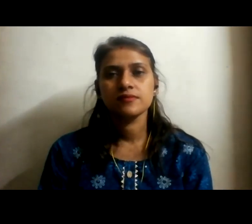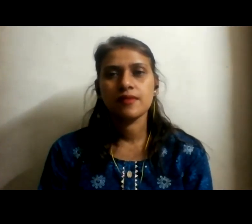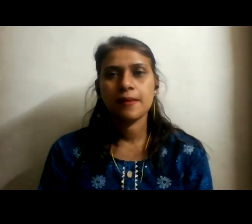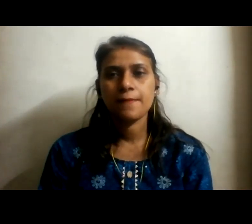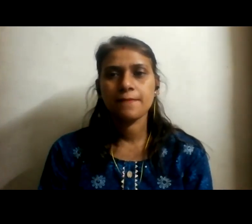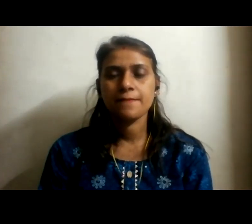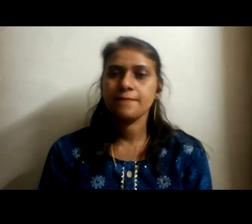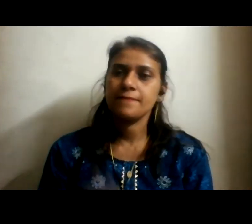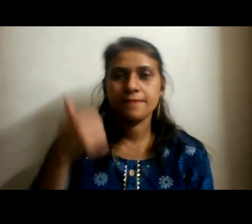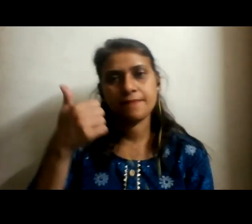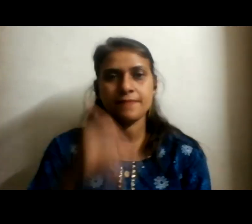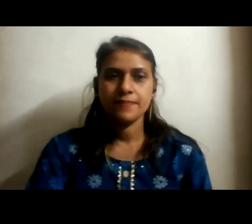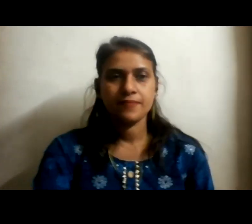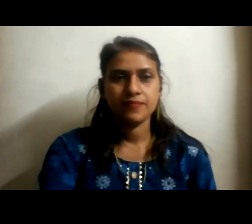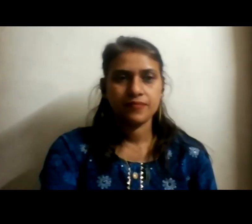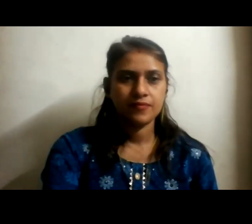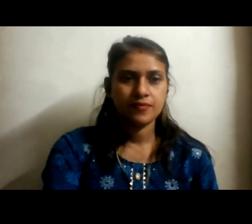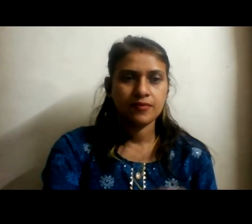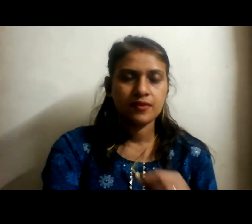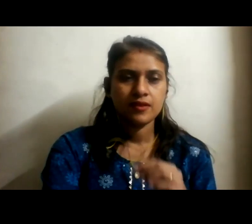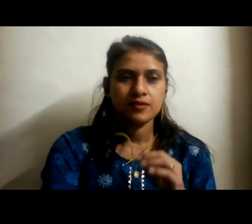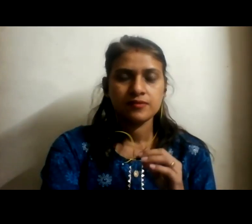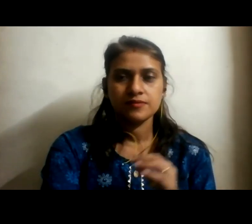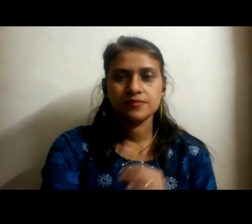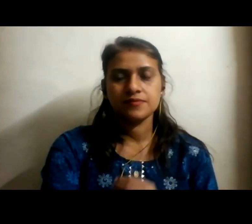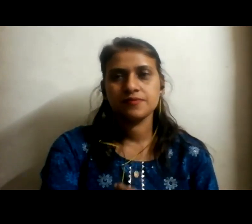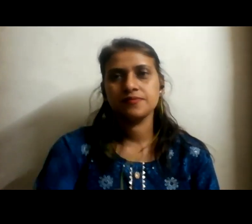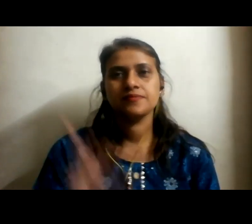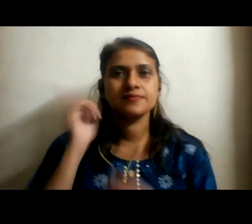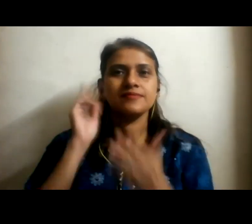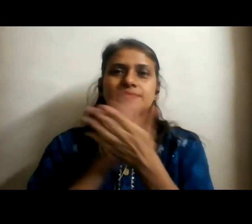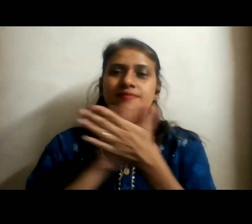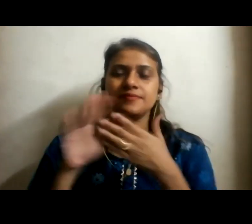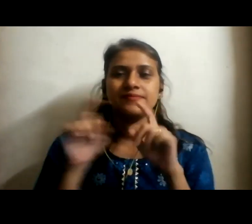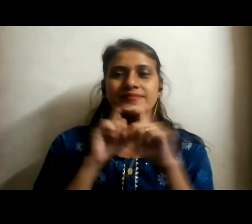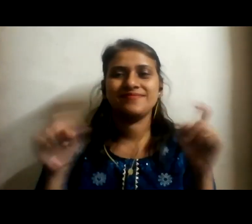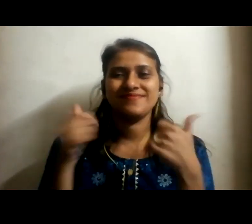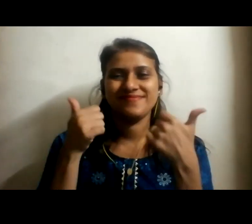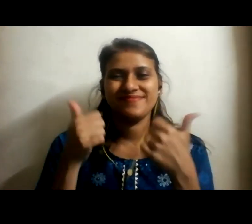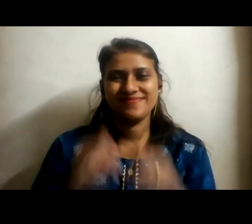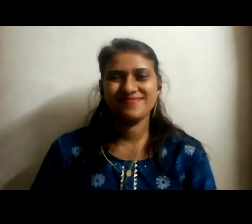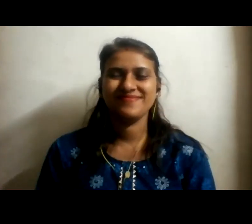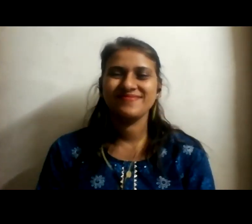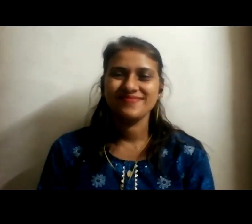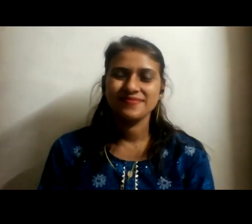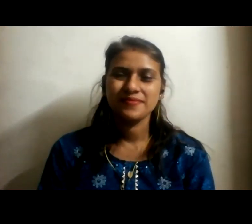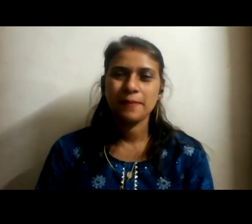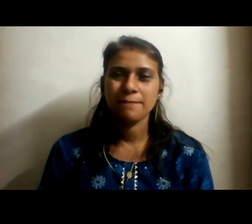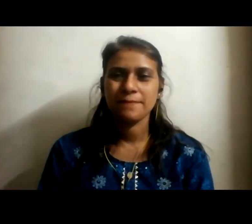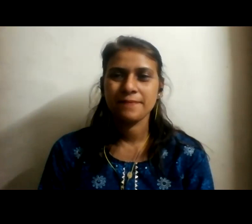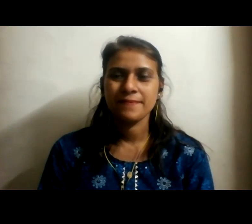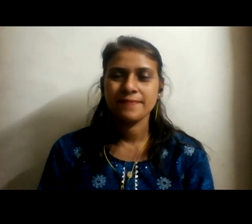हेलो, अभी आ रही है? बिल्कुल मैम, बिल्कुल अस्पष्टता के साथ आ रही. धन्यवाद.